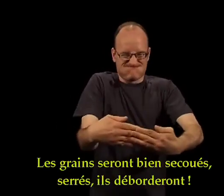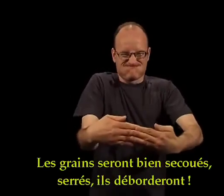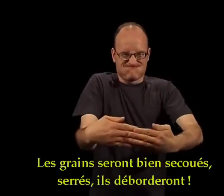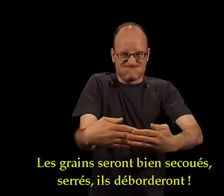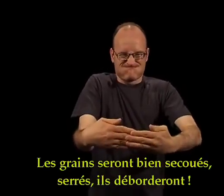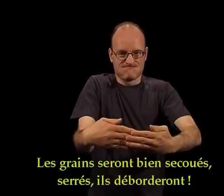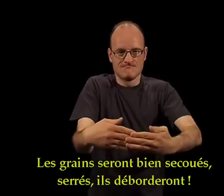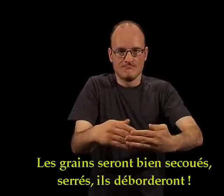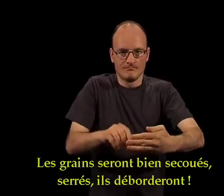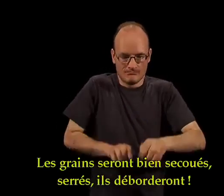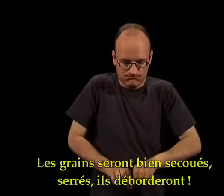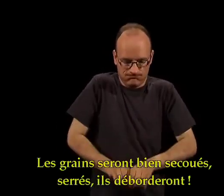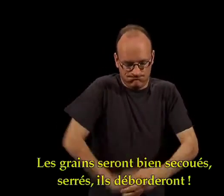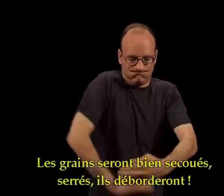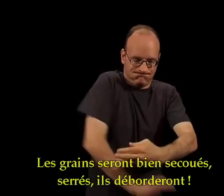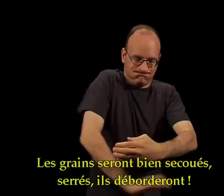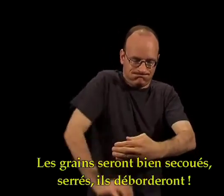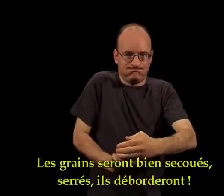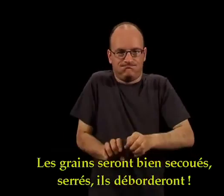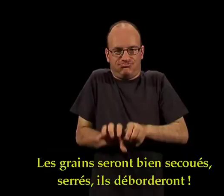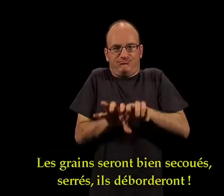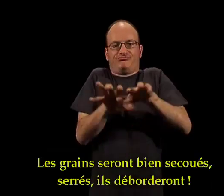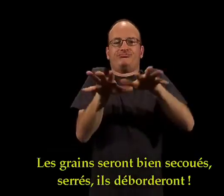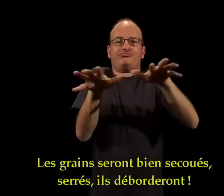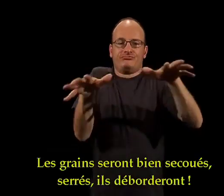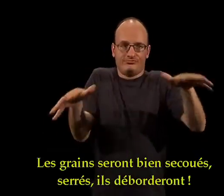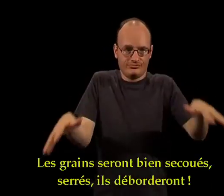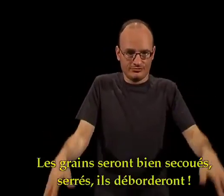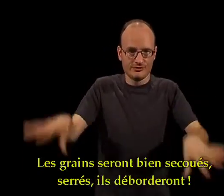Les grains seront bien secoués, serrés, ils déborderont.